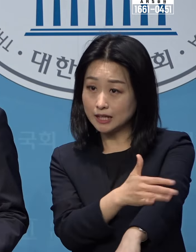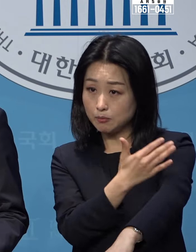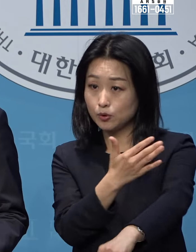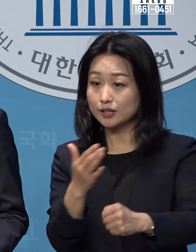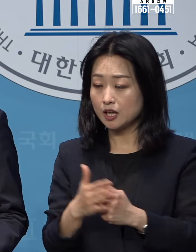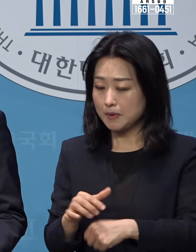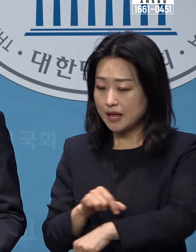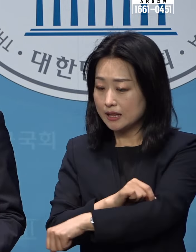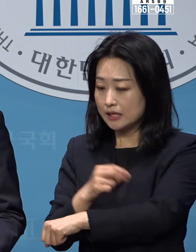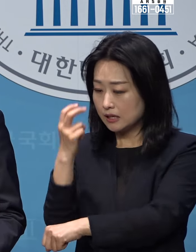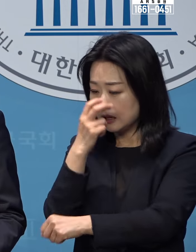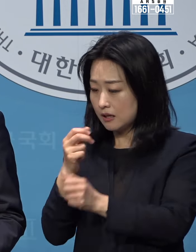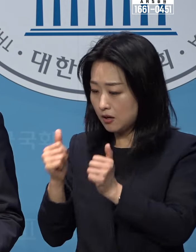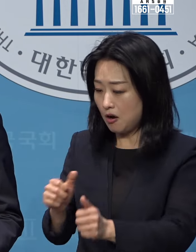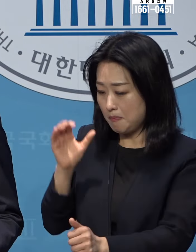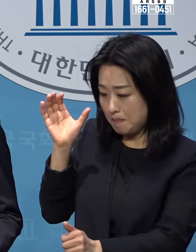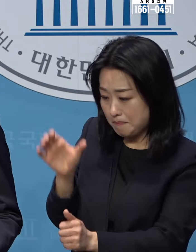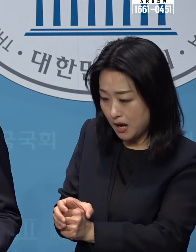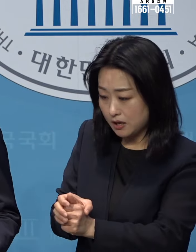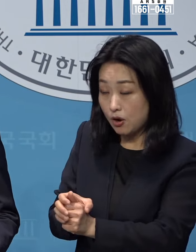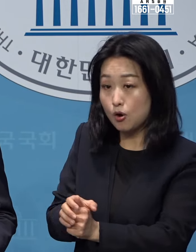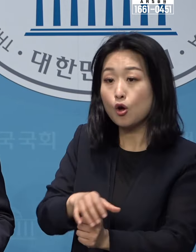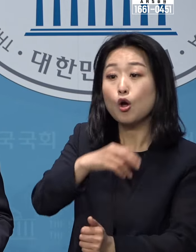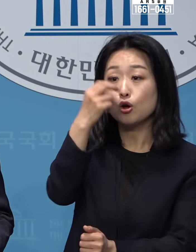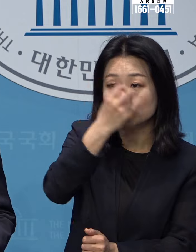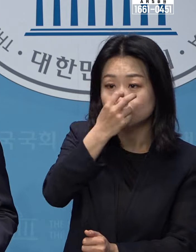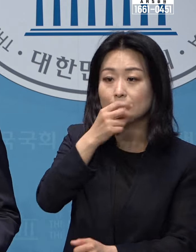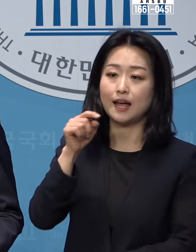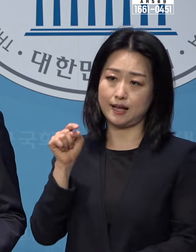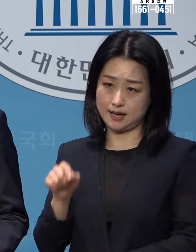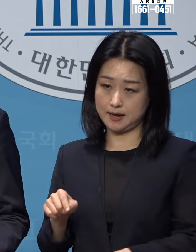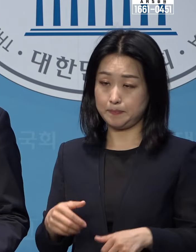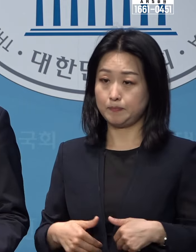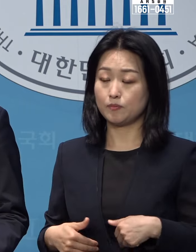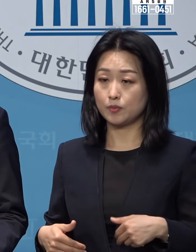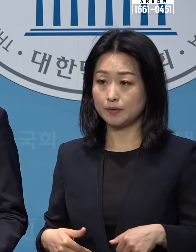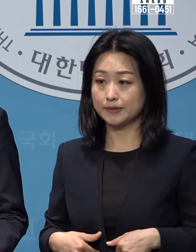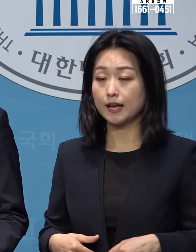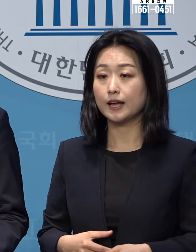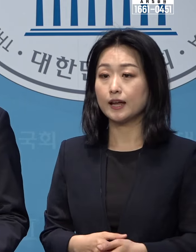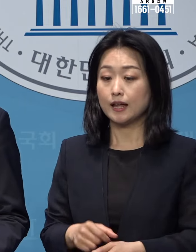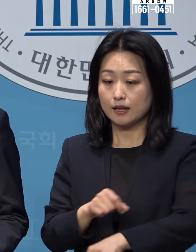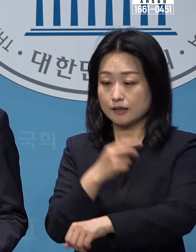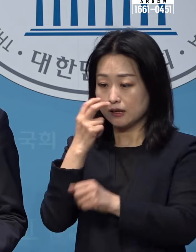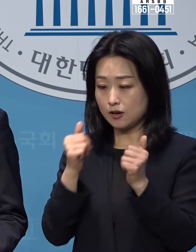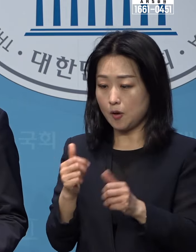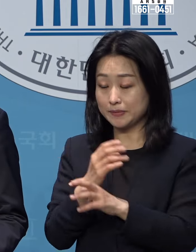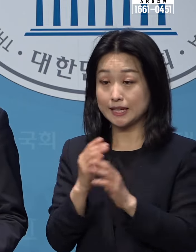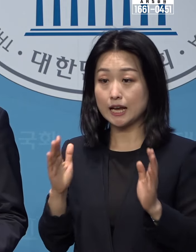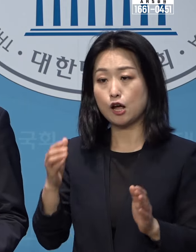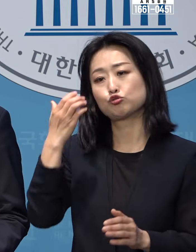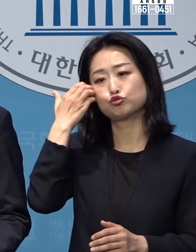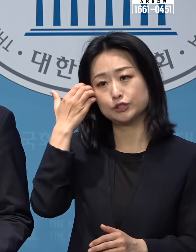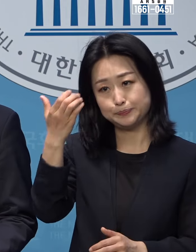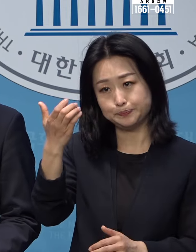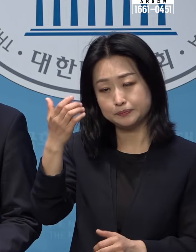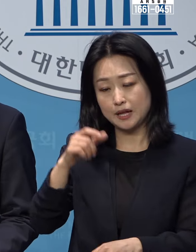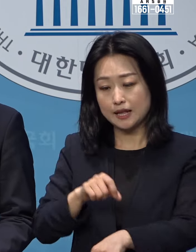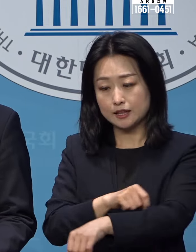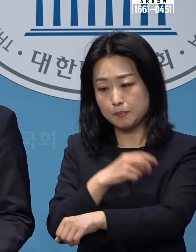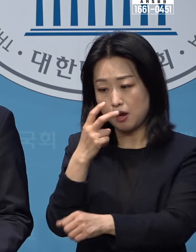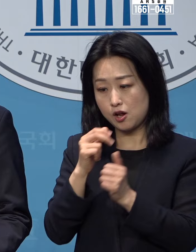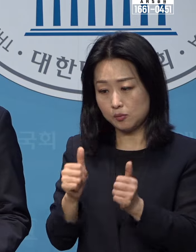특별검사가 수사하도록 하는 대한민국 최초의 특검법입니다. 특검 기간은 90일,